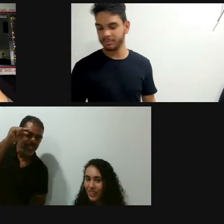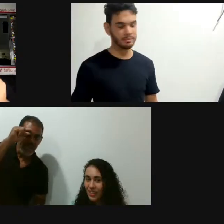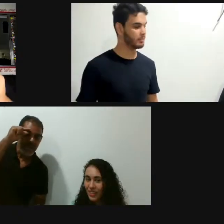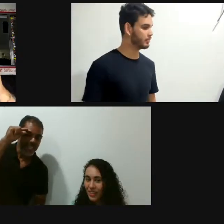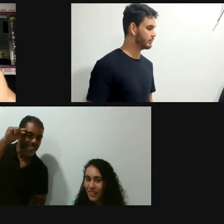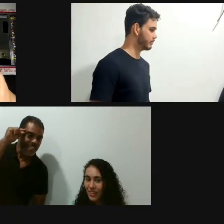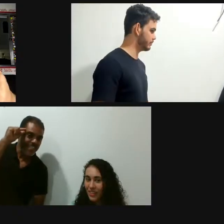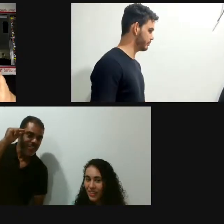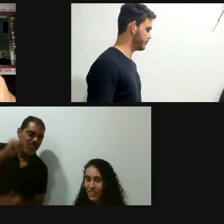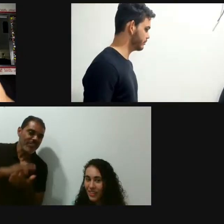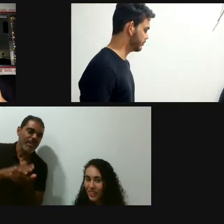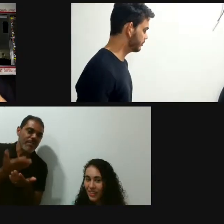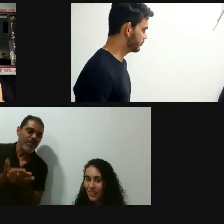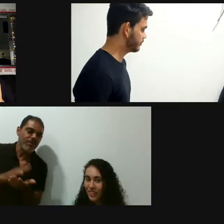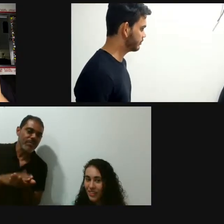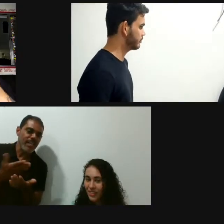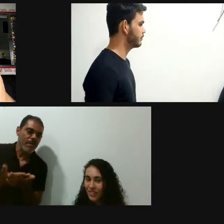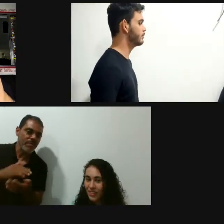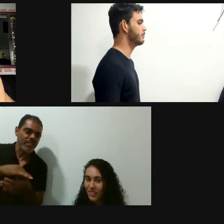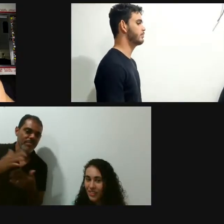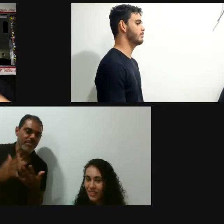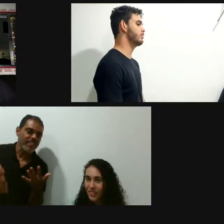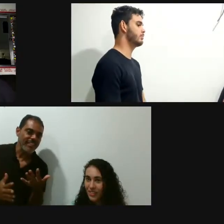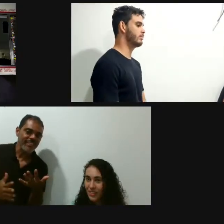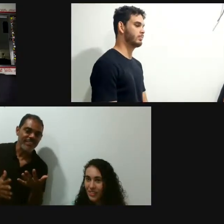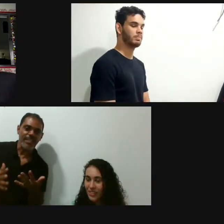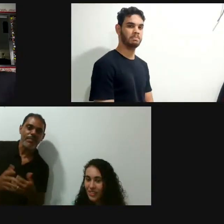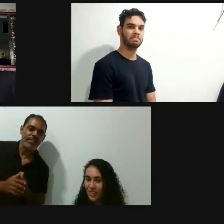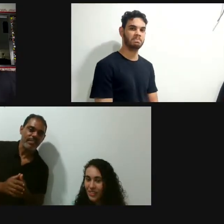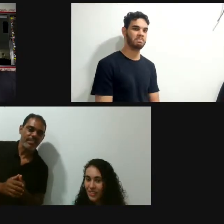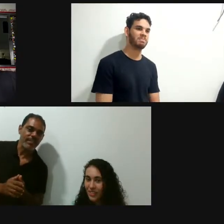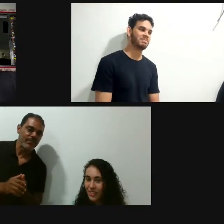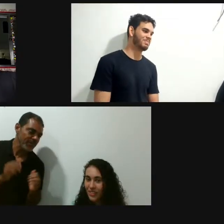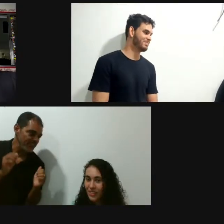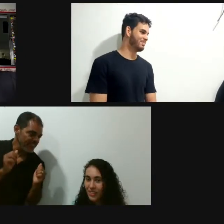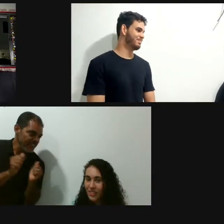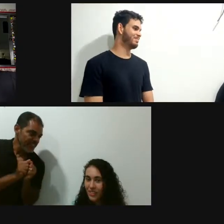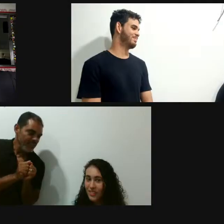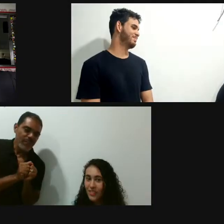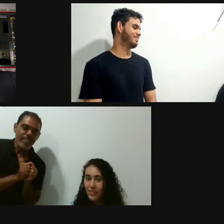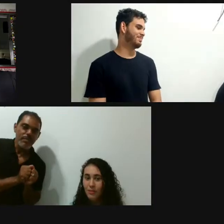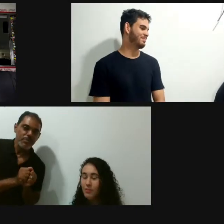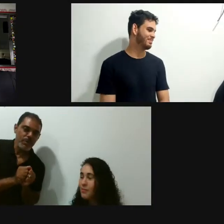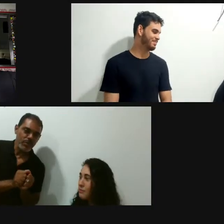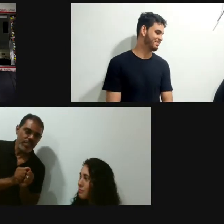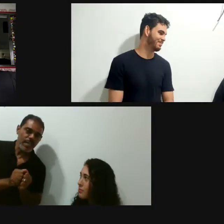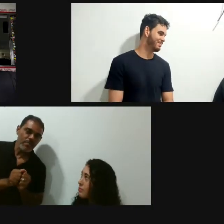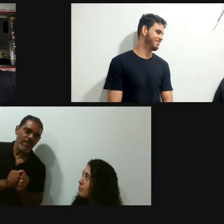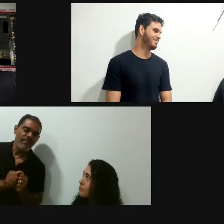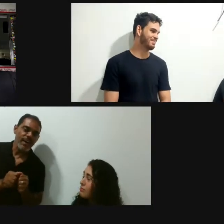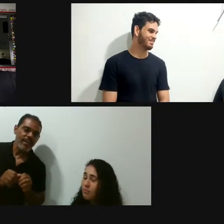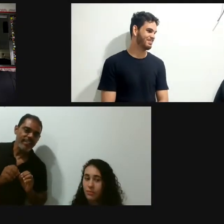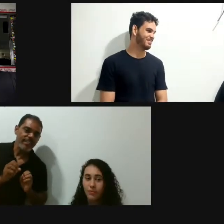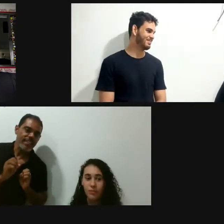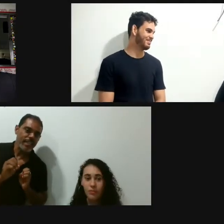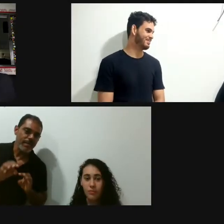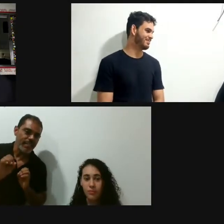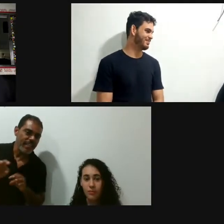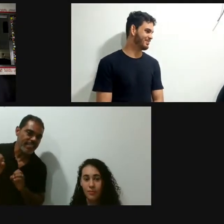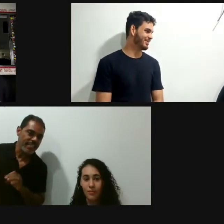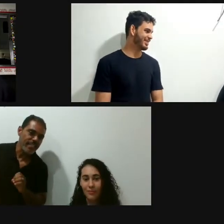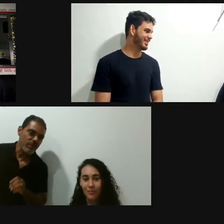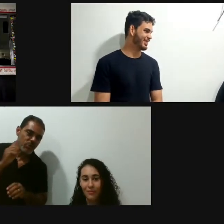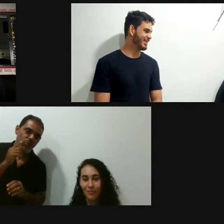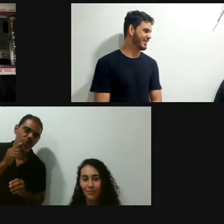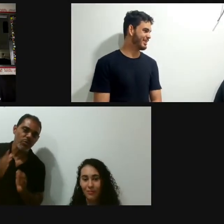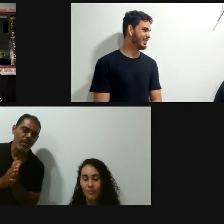Meu sinal é esse, Adilson. Eu trabalho com intérprete também, né? Interpretação. Eu faço a mesma coisa que a Bia faz, em matéria